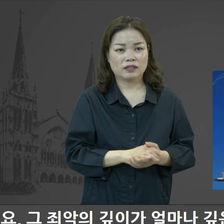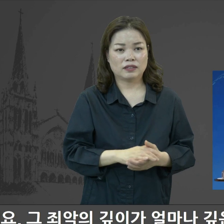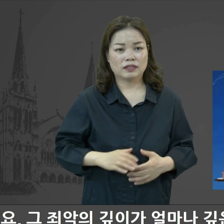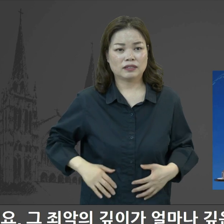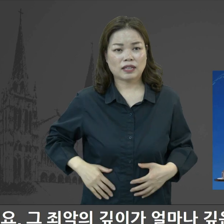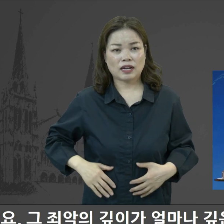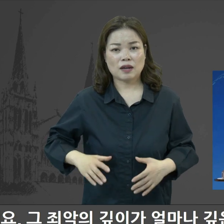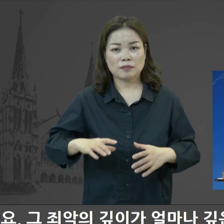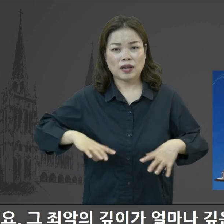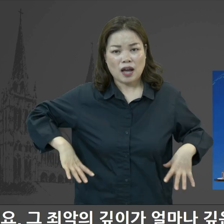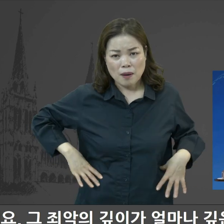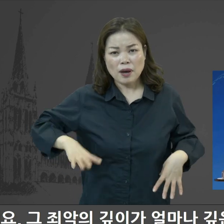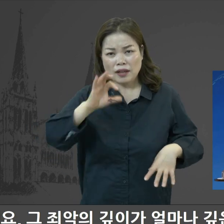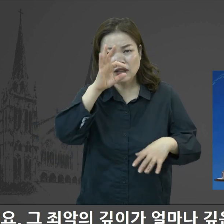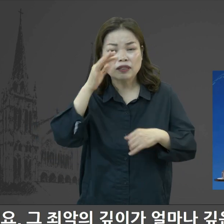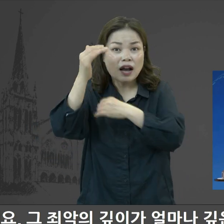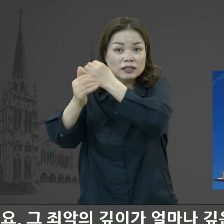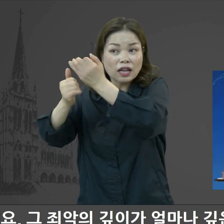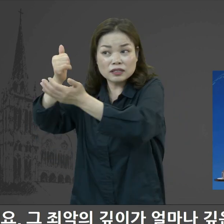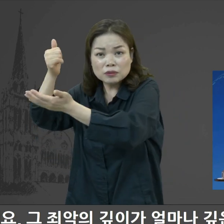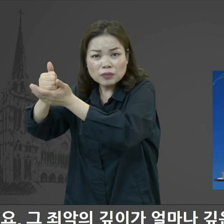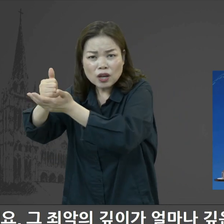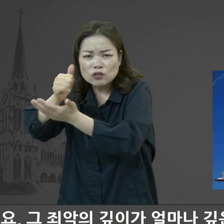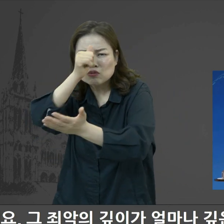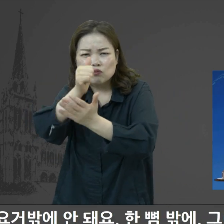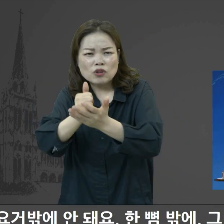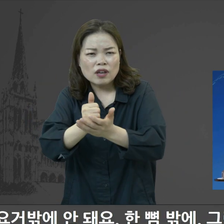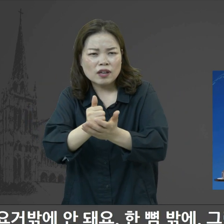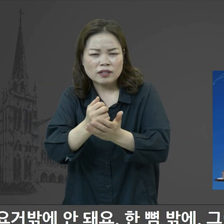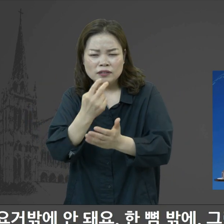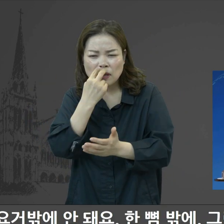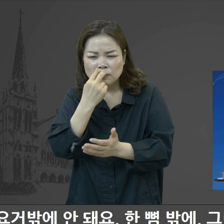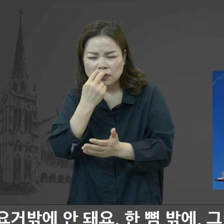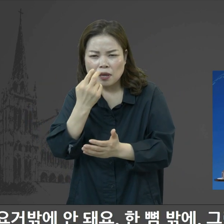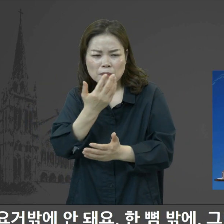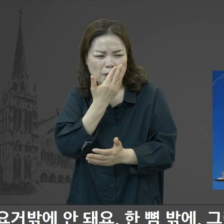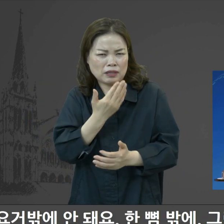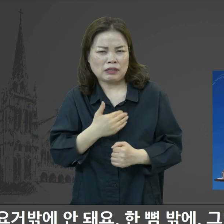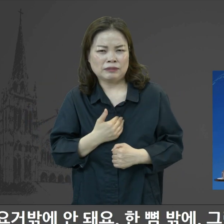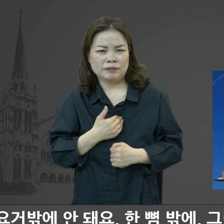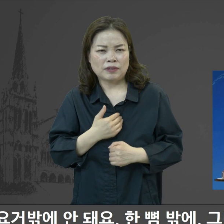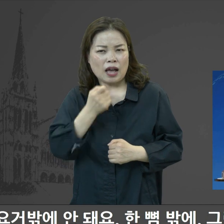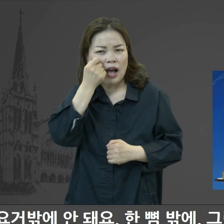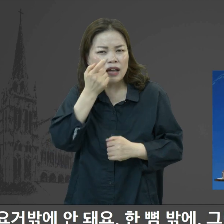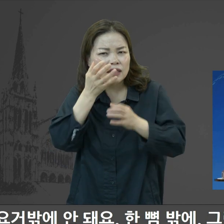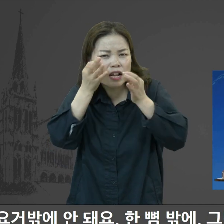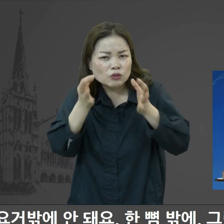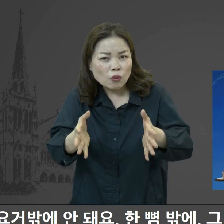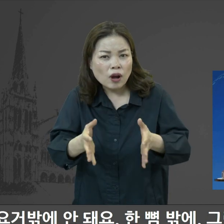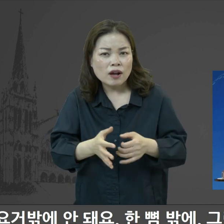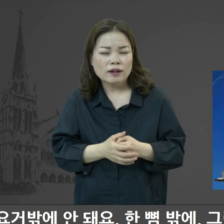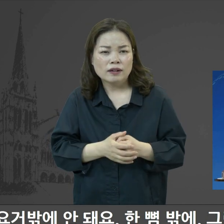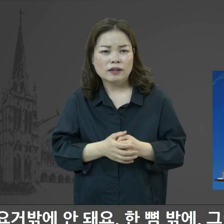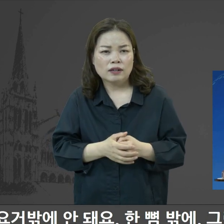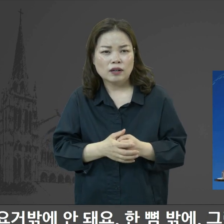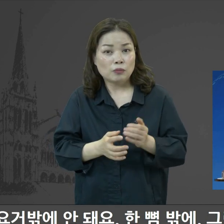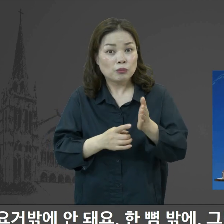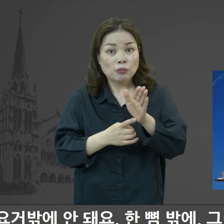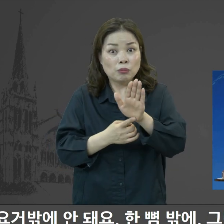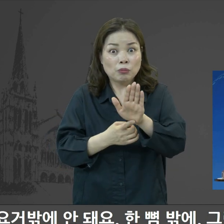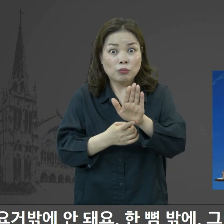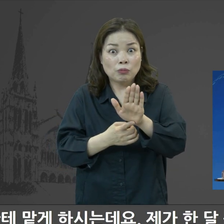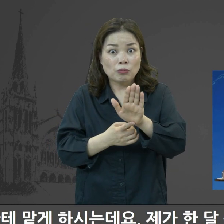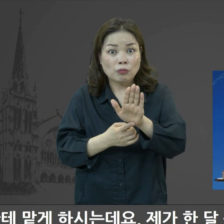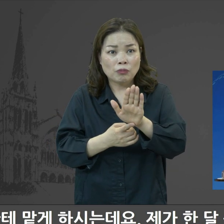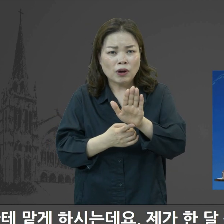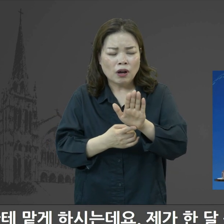한 뼘밖에. 그런데 하나님이요, 죄의 냄새를 저한테 맡게 하시는데요, 제가 한 달 동안 아주 정말 표현으로